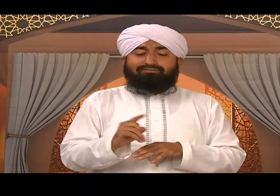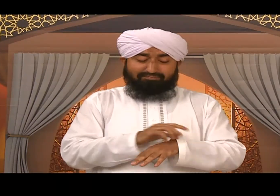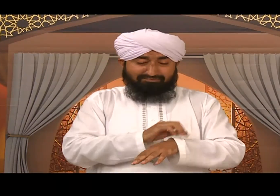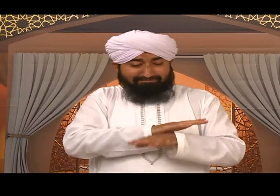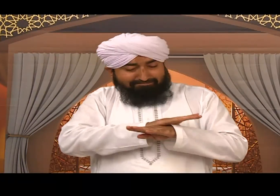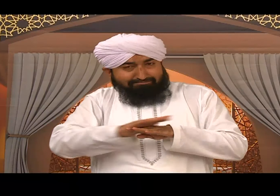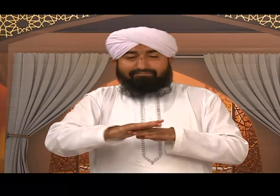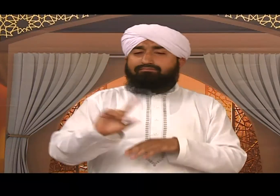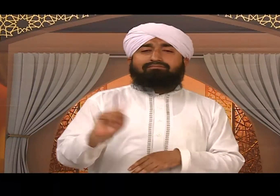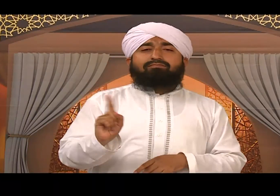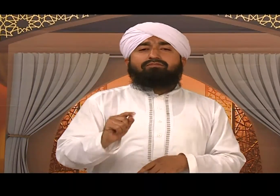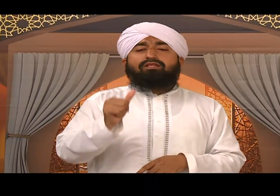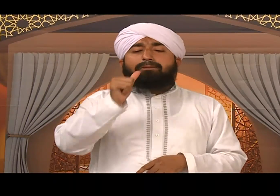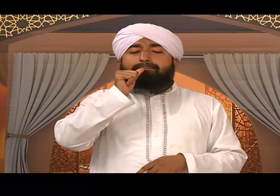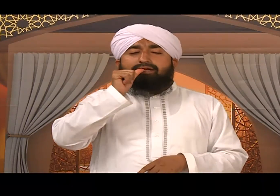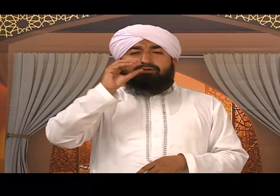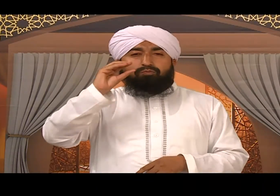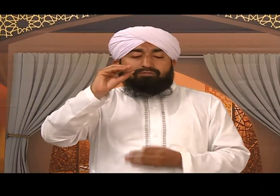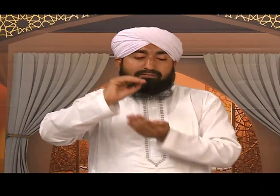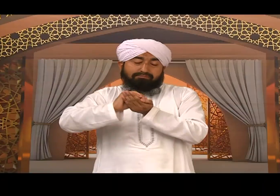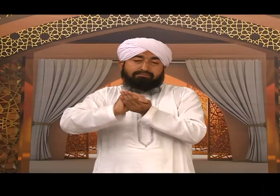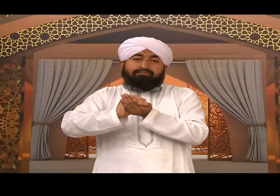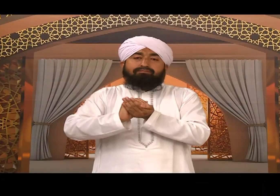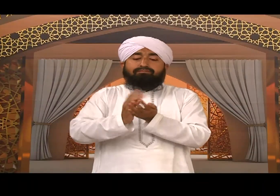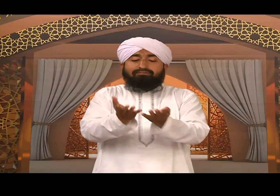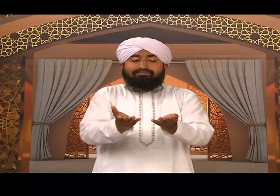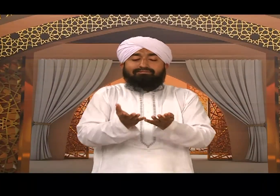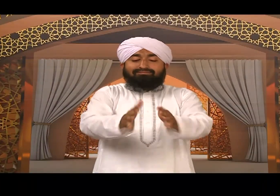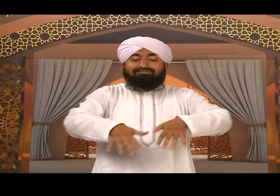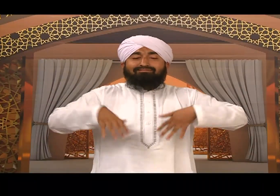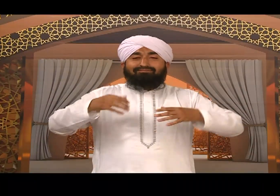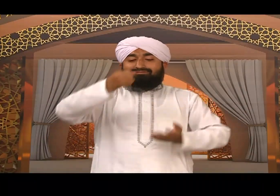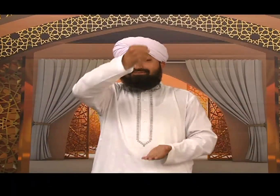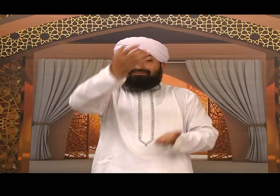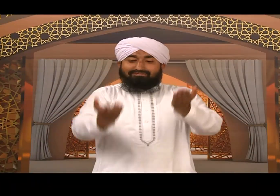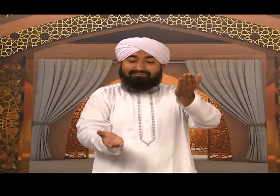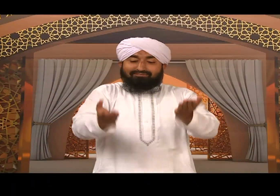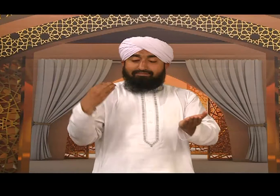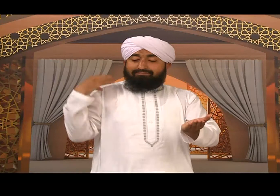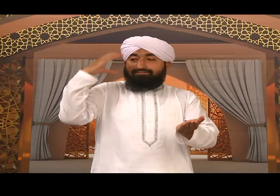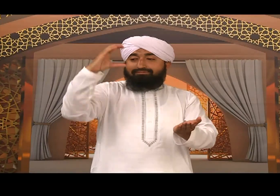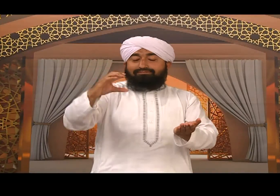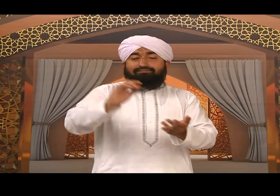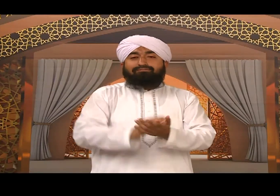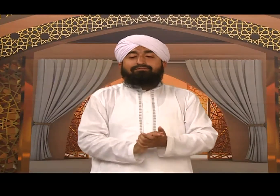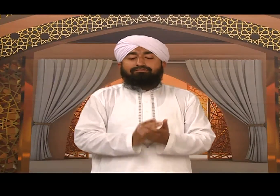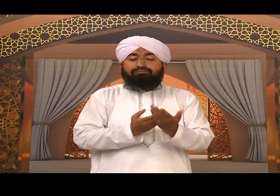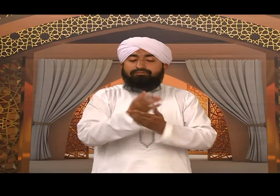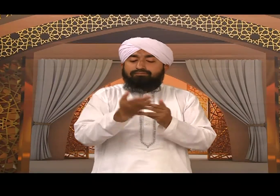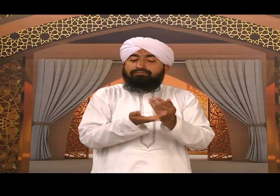تب بھی بلا ضرورت بالکل خشک نہ کیجیے، کچھ تری باقی رکھیے کہ بروز قیامت نیکی کے پلڑے میں رکھی جائے گی۔